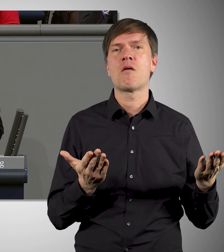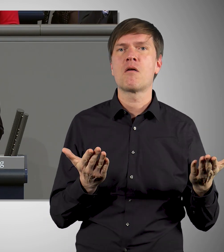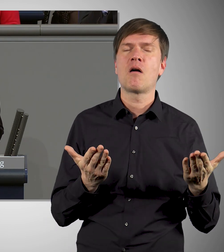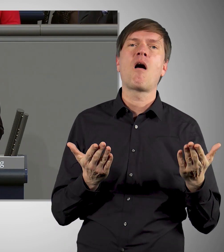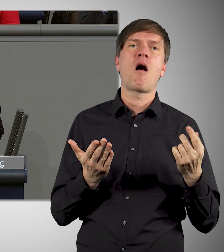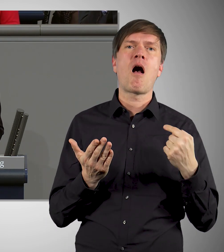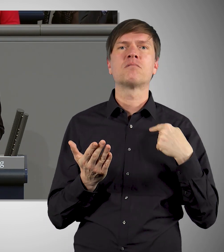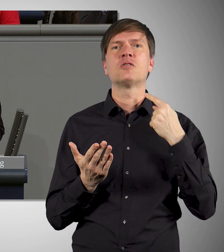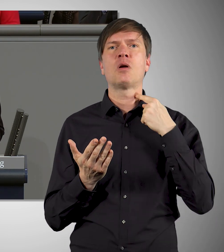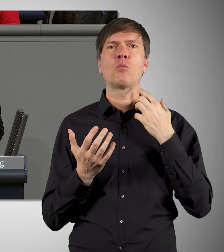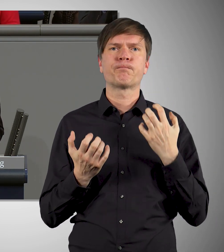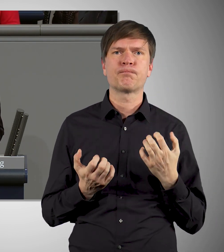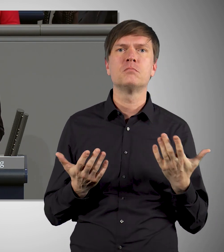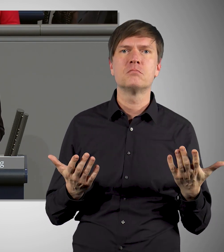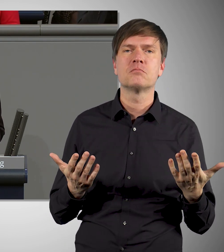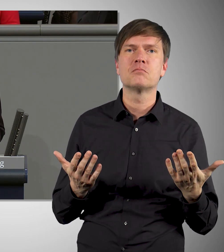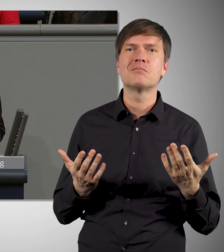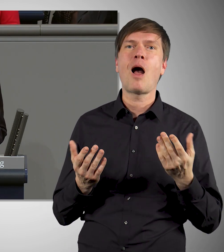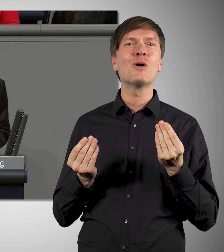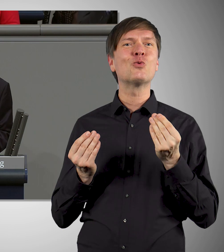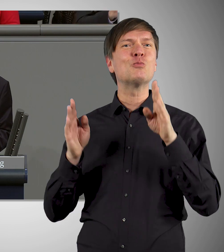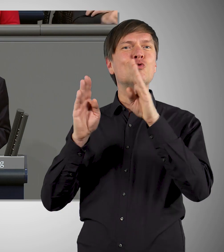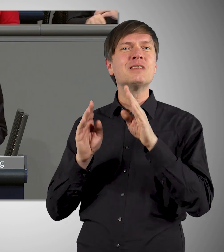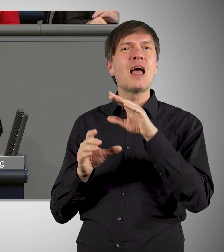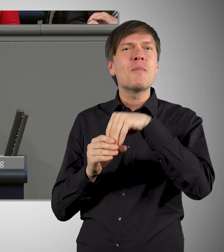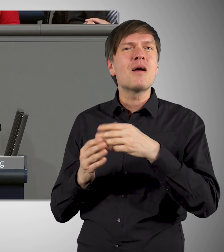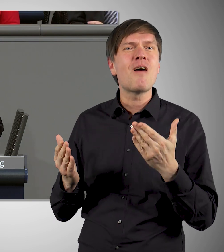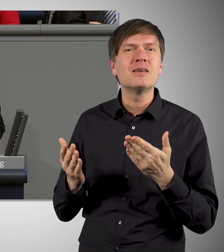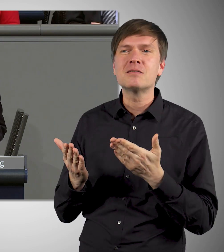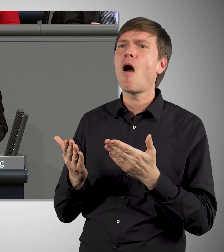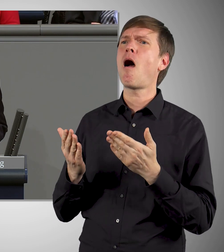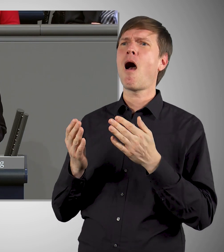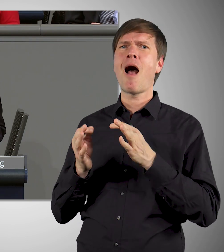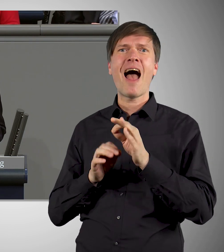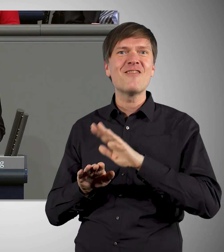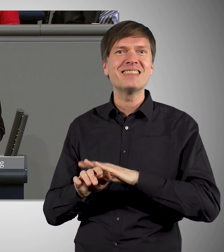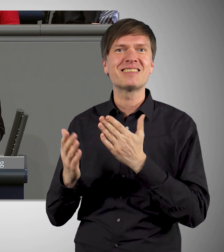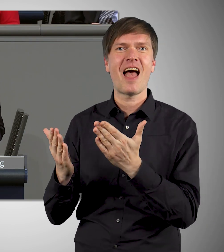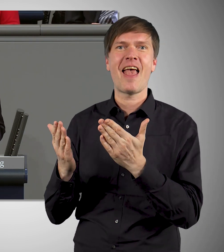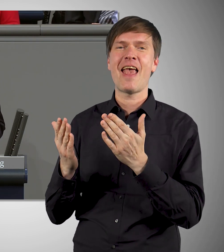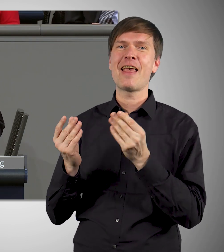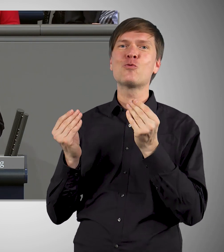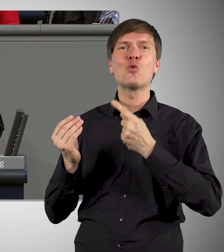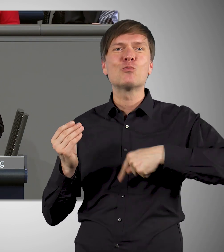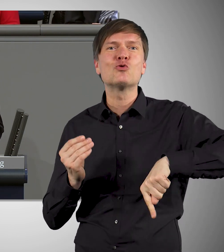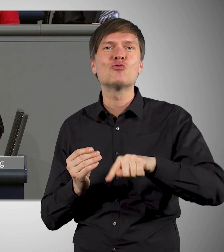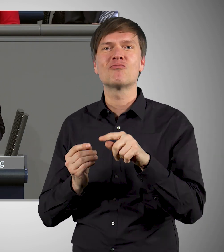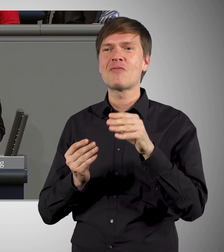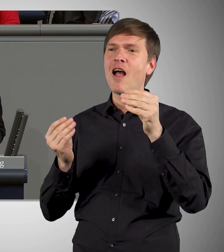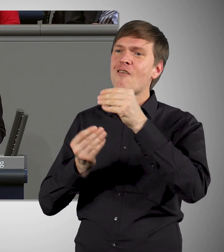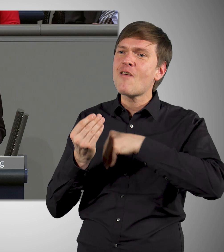Jahres. Das schlägt aufs Gemüt. Aber Dezember bedeutet sonst immer auch Adventszeit. Das ist die Zeit, in